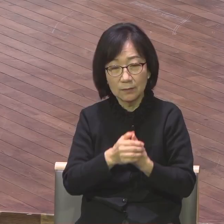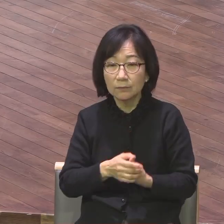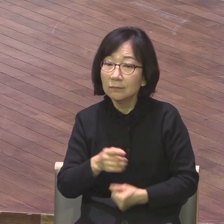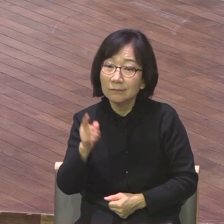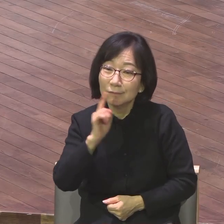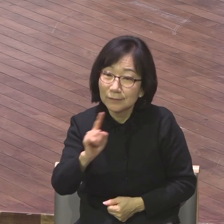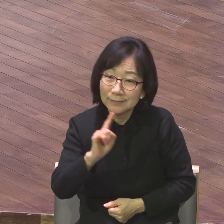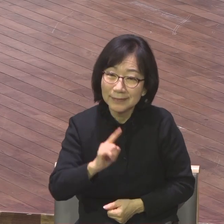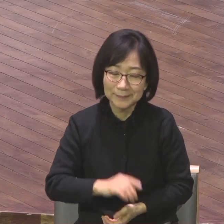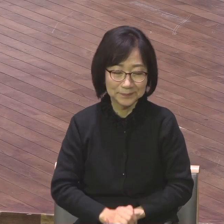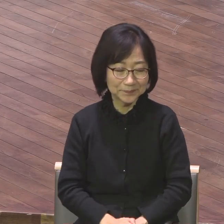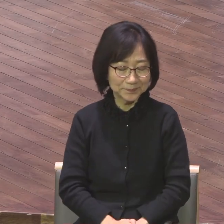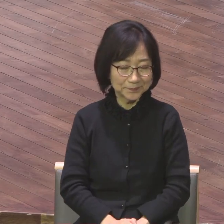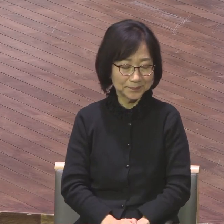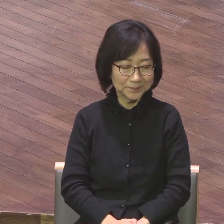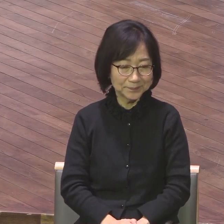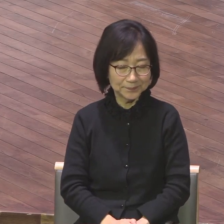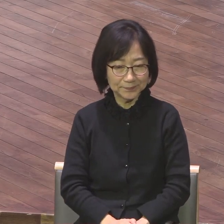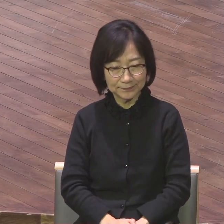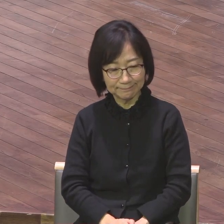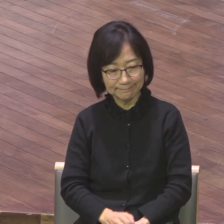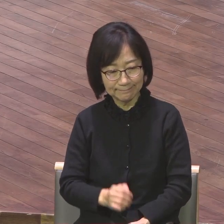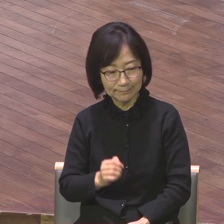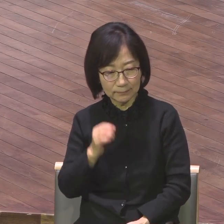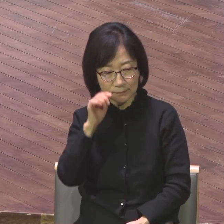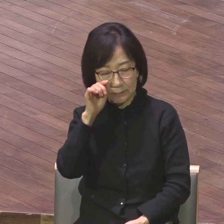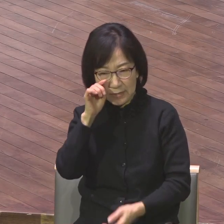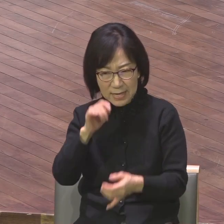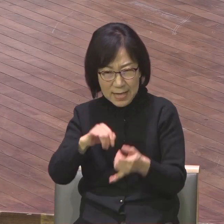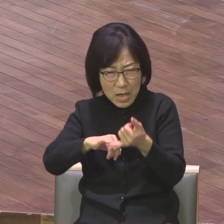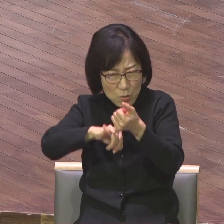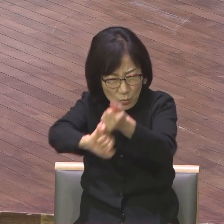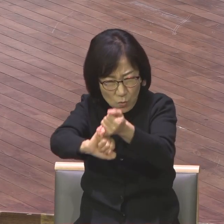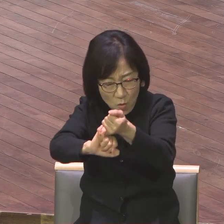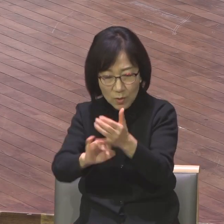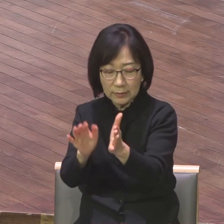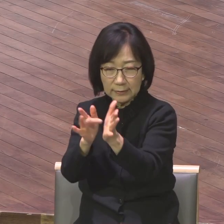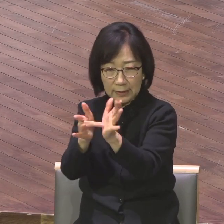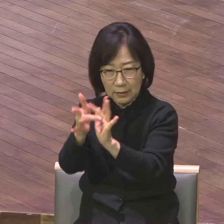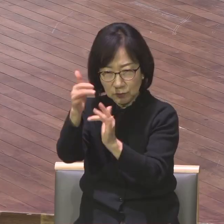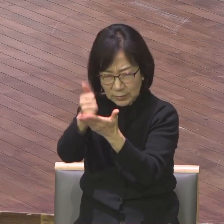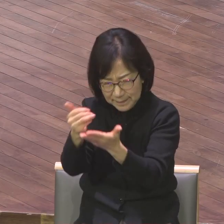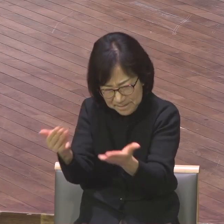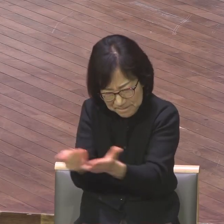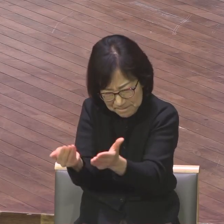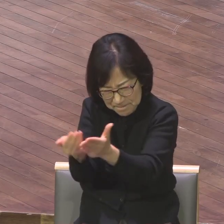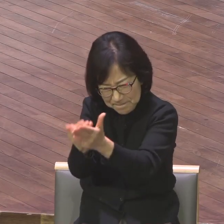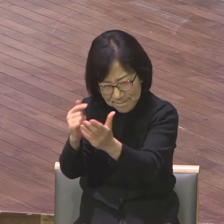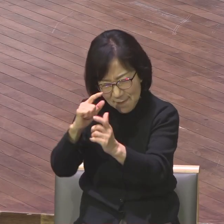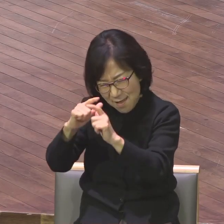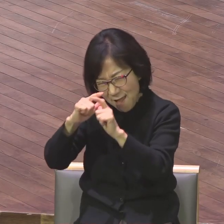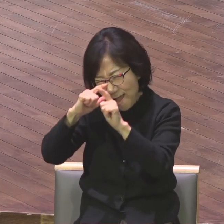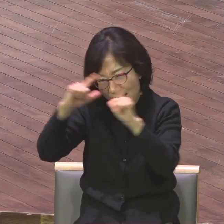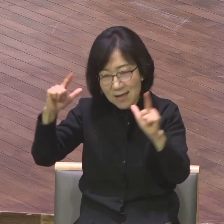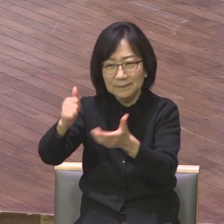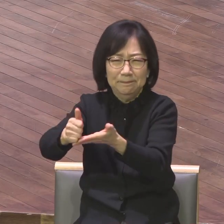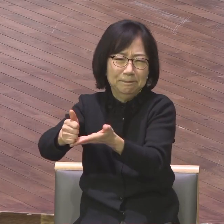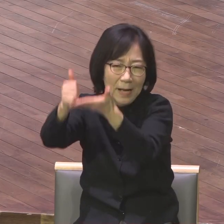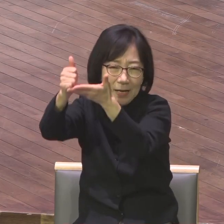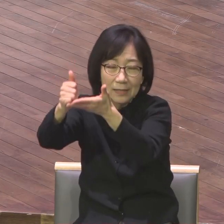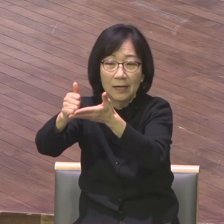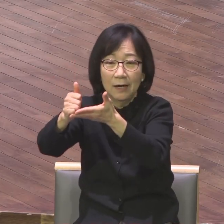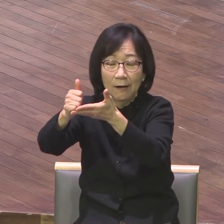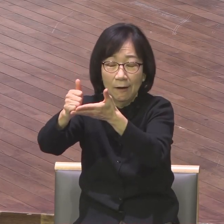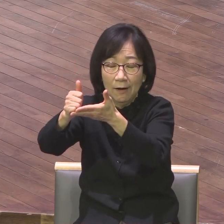뜻은요, 강력한 의지입니다. 반드시 그래야만 한다는 뜻이 들어있어요. 그냥 지나가면 한 게